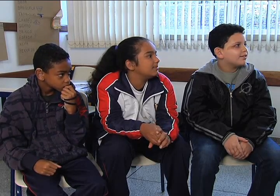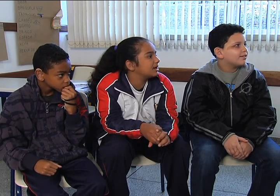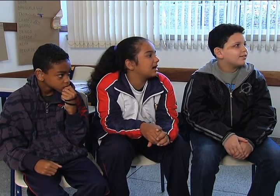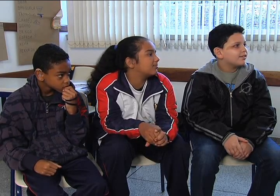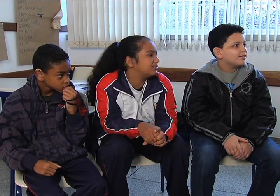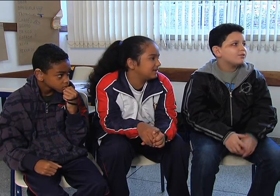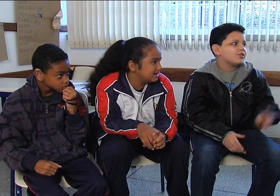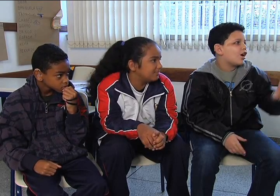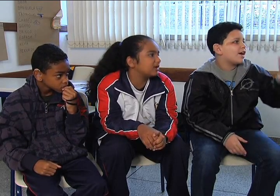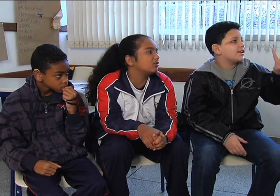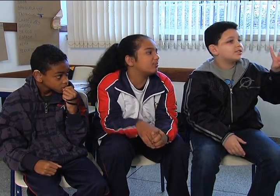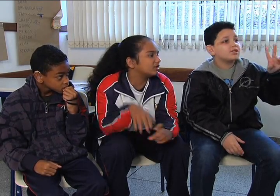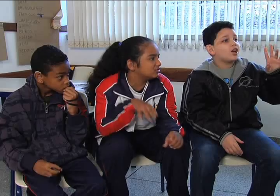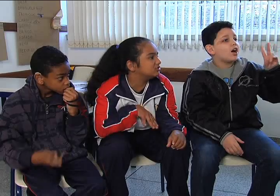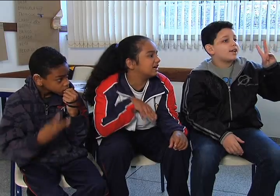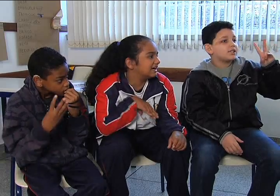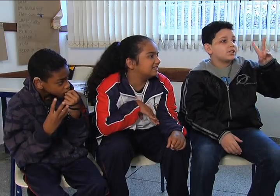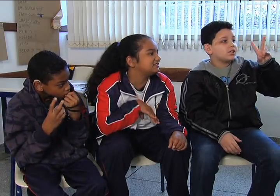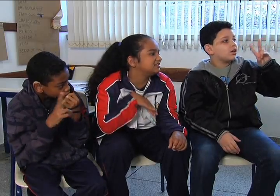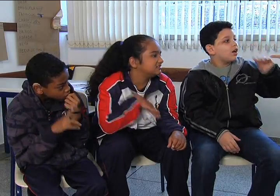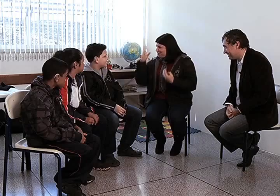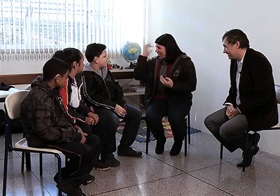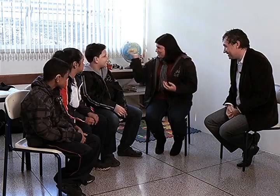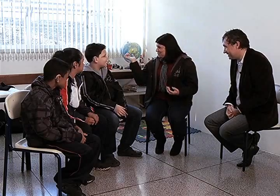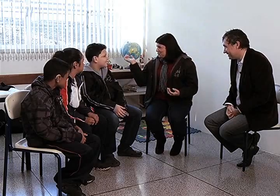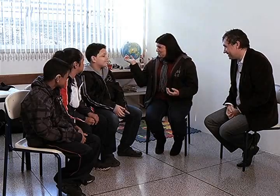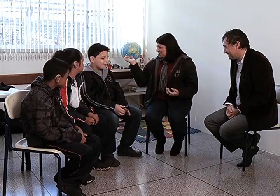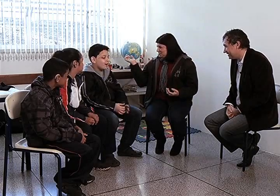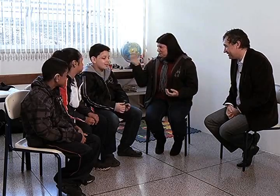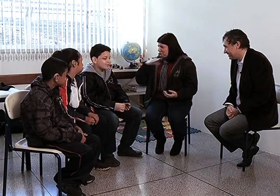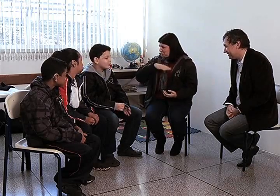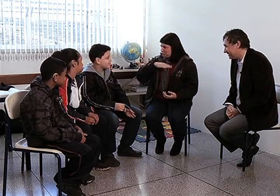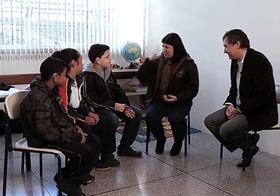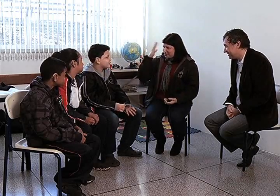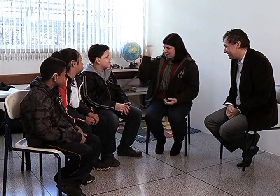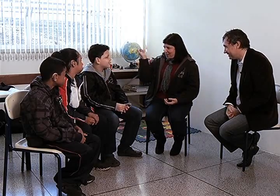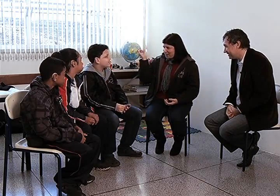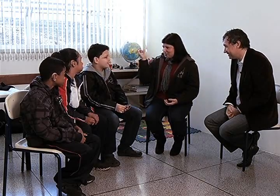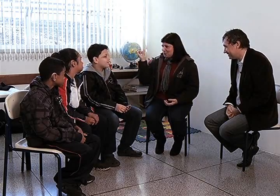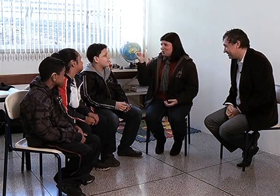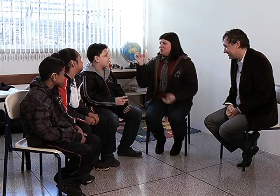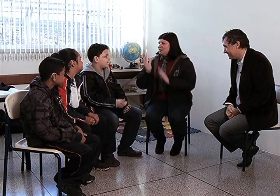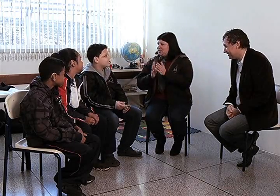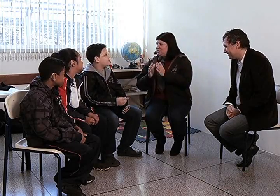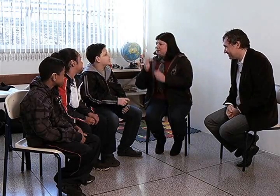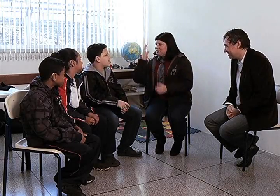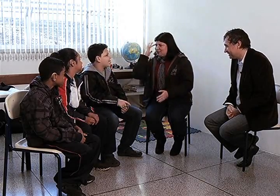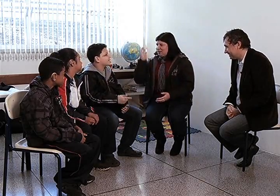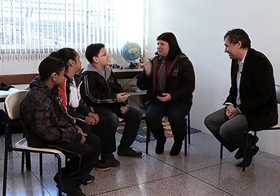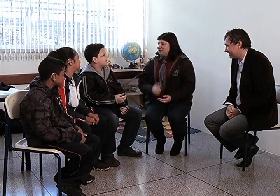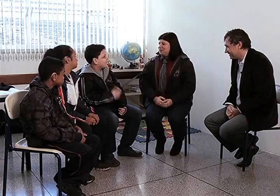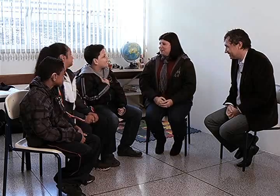Libras? Mais fácil? Os dois fácil? Português fácil e Libras fácil.